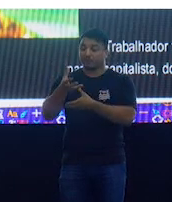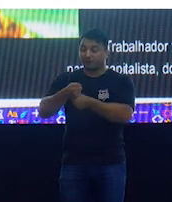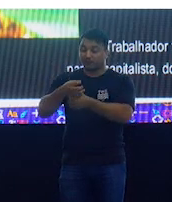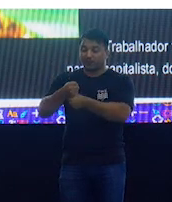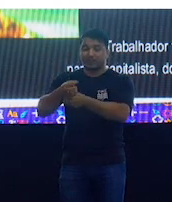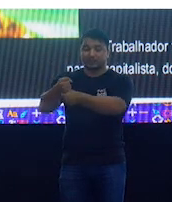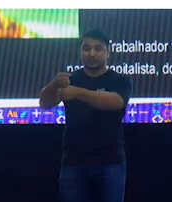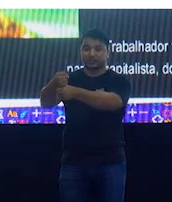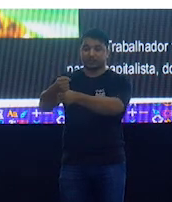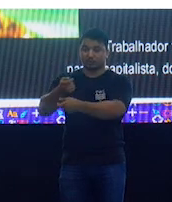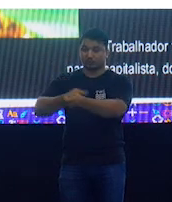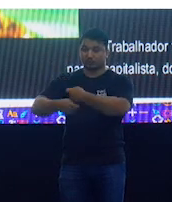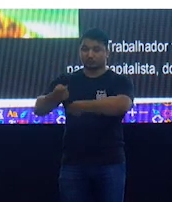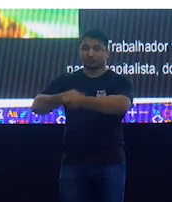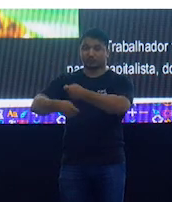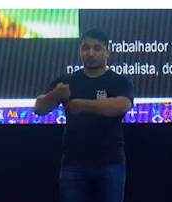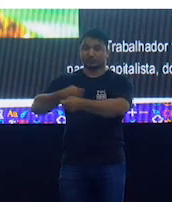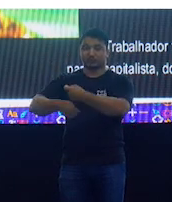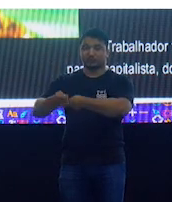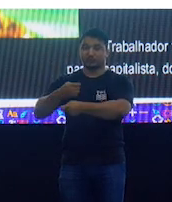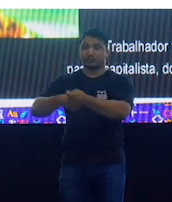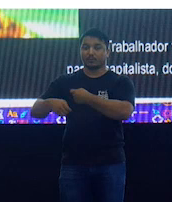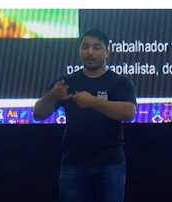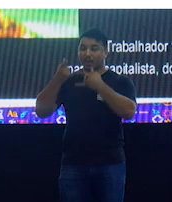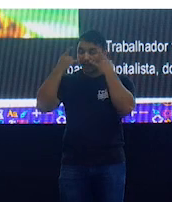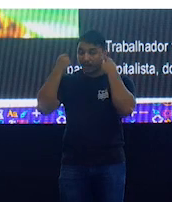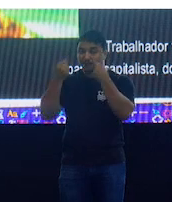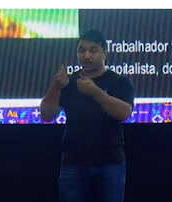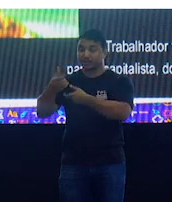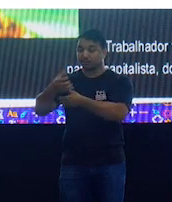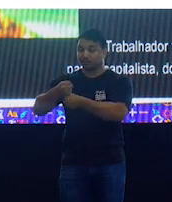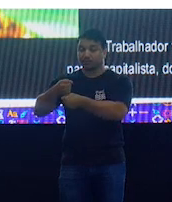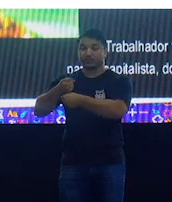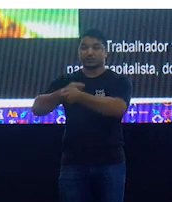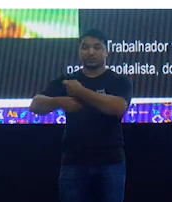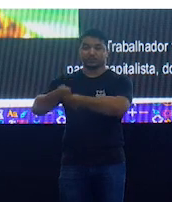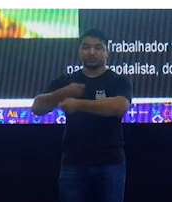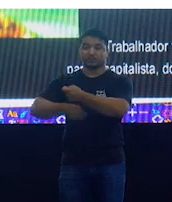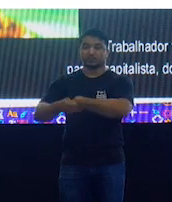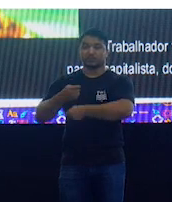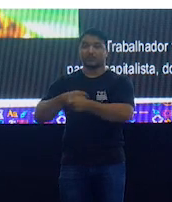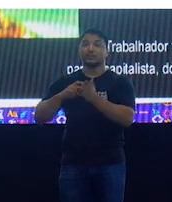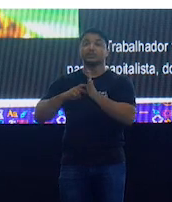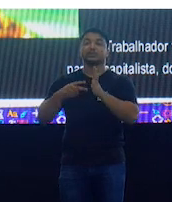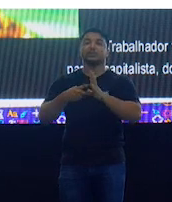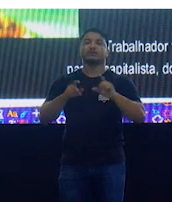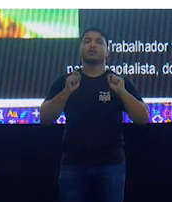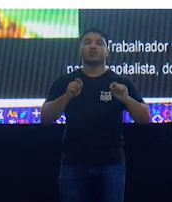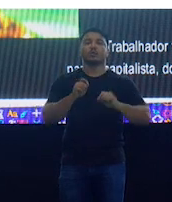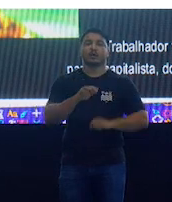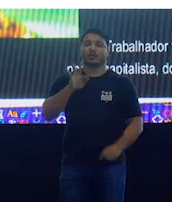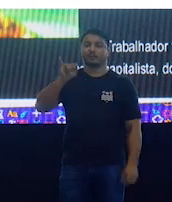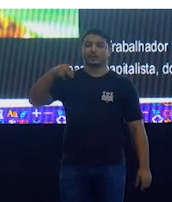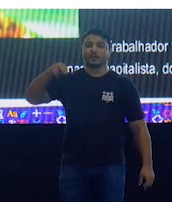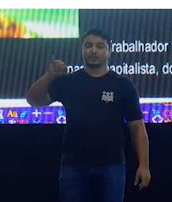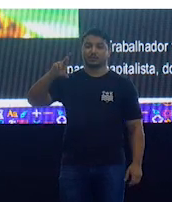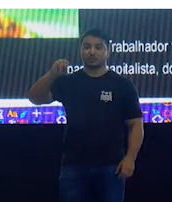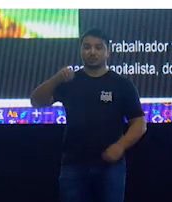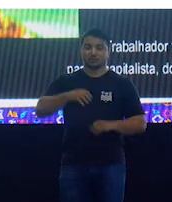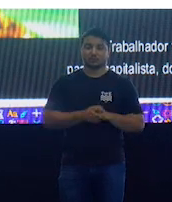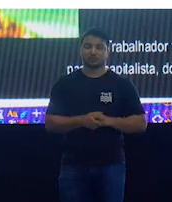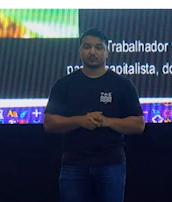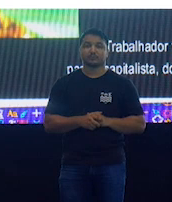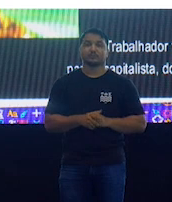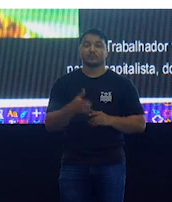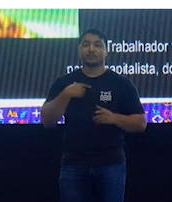capitalismo financeiro. O que é que significa dizer isso? Significa dizer que a